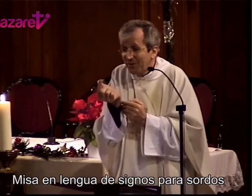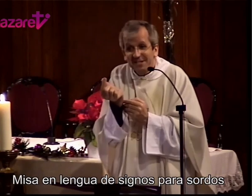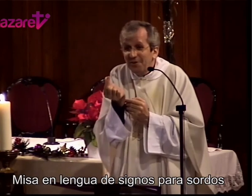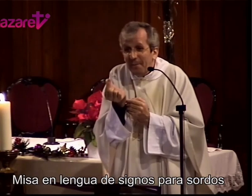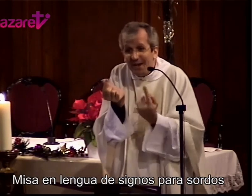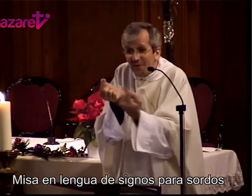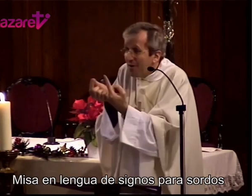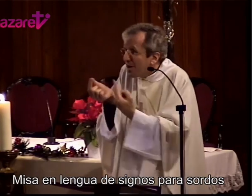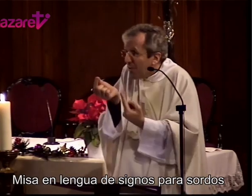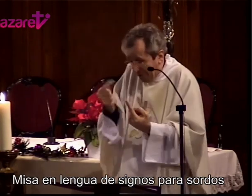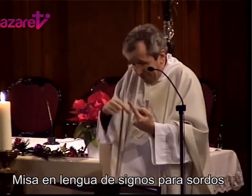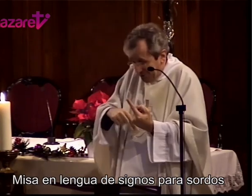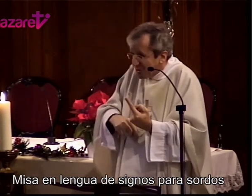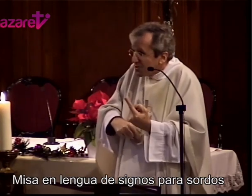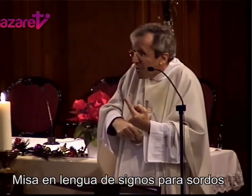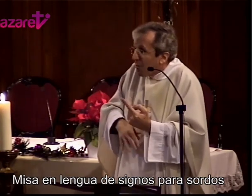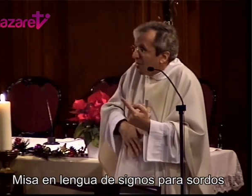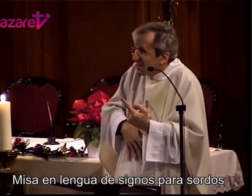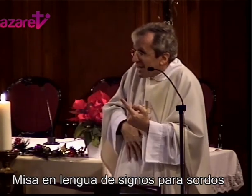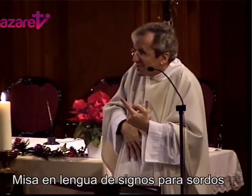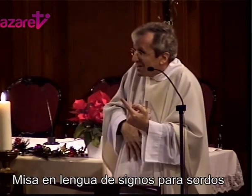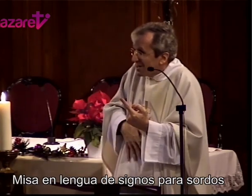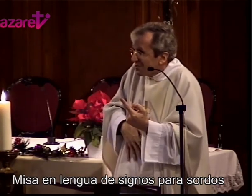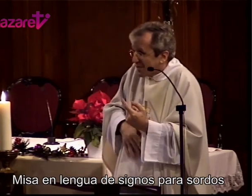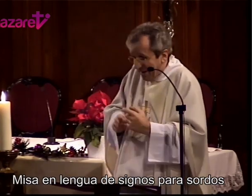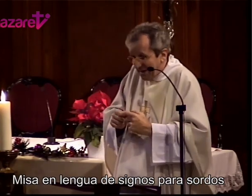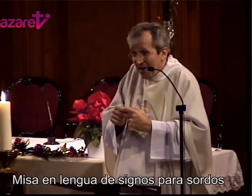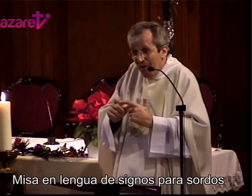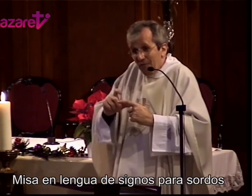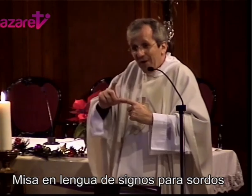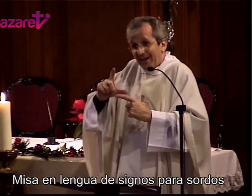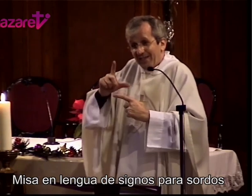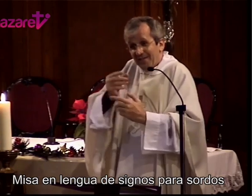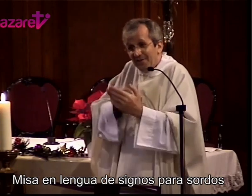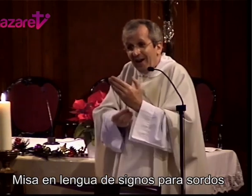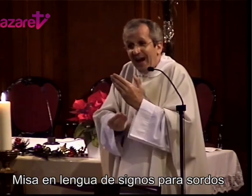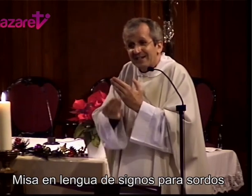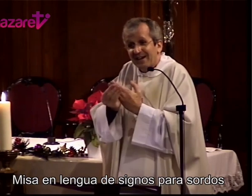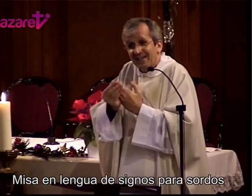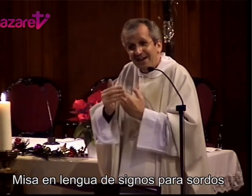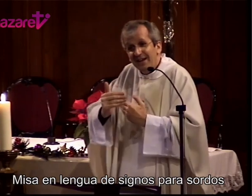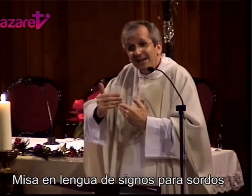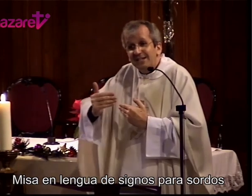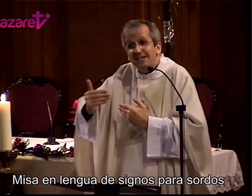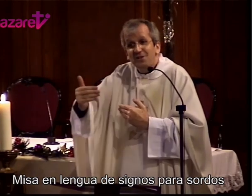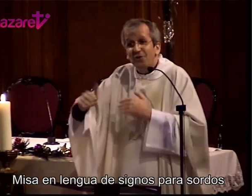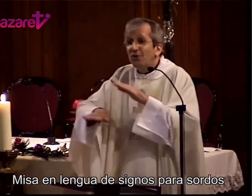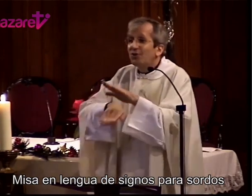siendo pequeño, igual como nosotros, cuando estamos en el seno de nuestra madre, fue creciendo hasta nacer y siguió todos